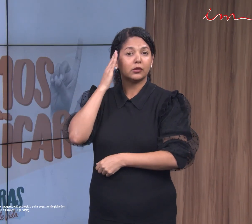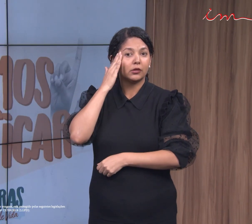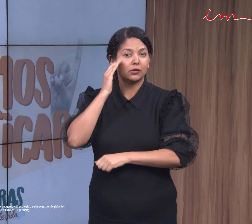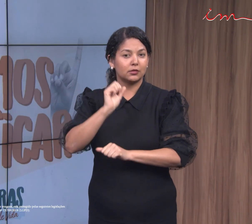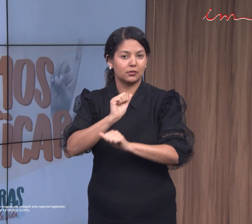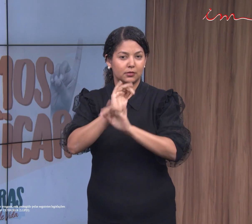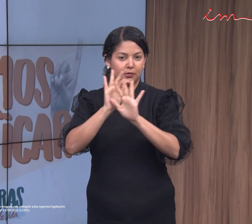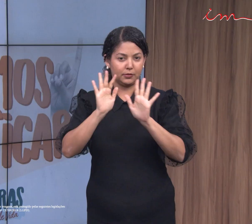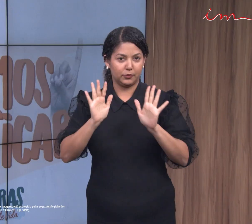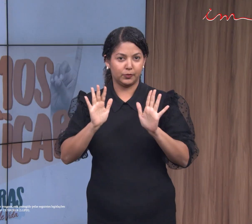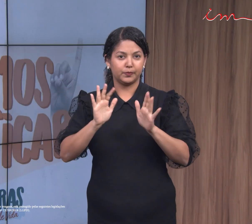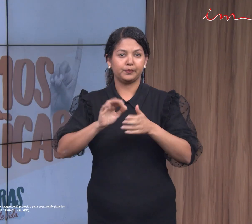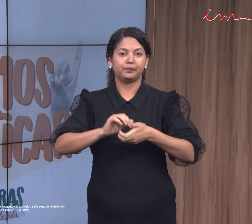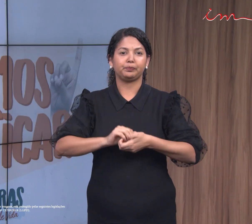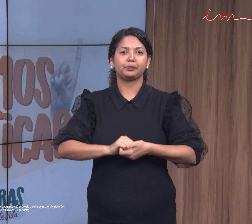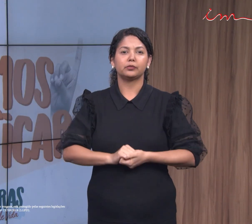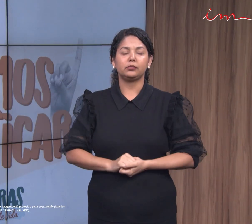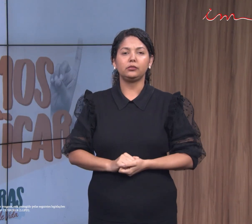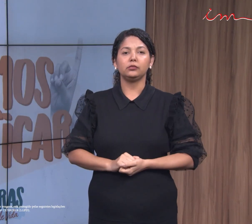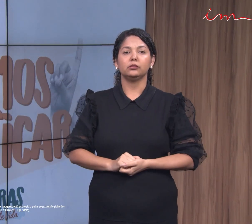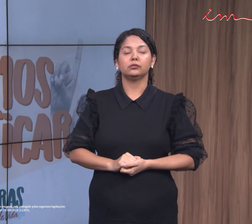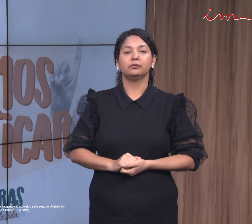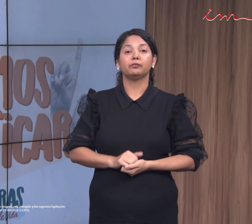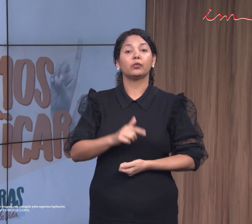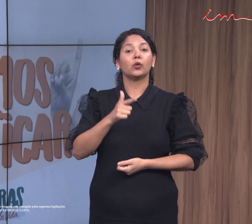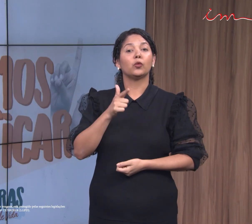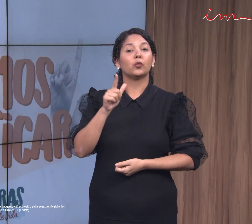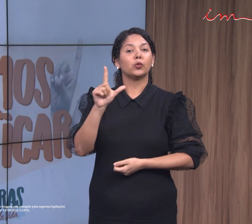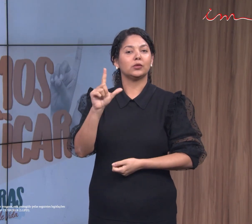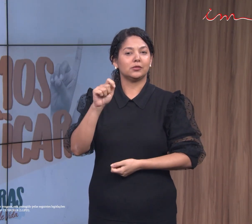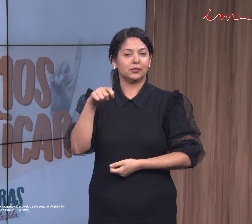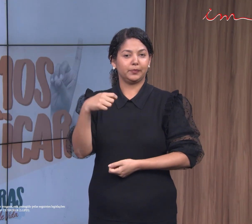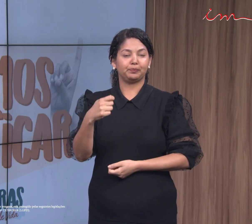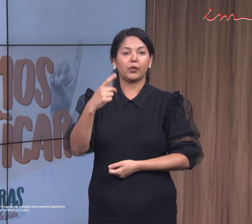mundo. Entenderam?